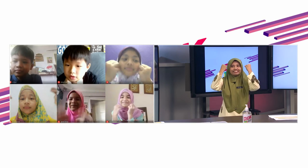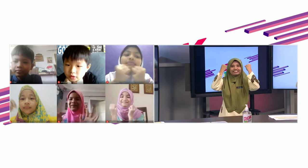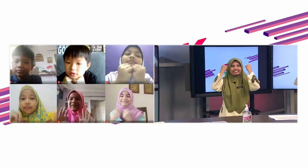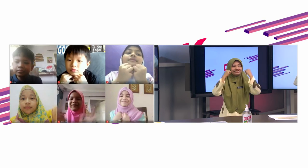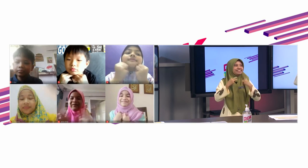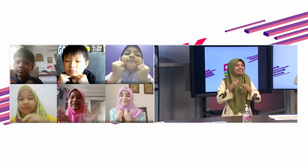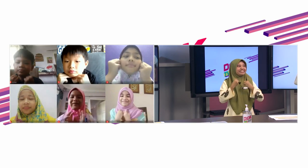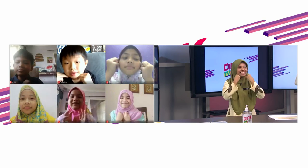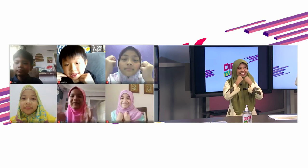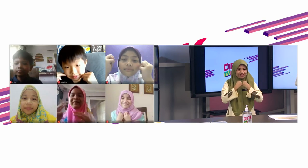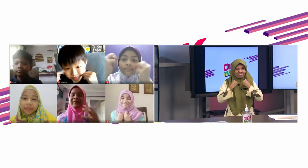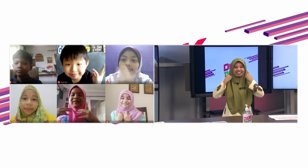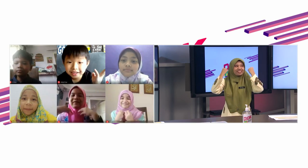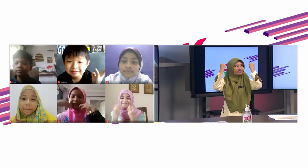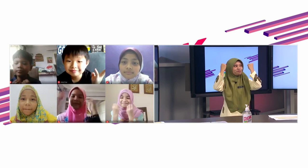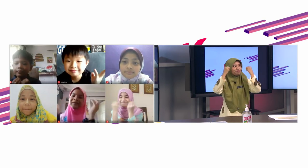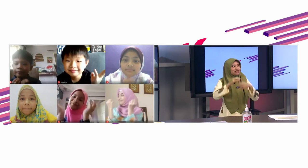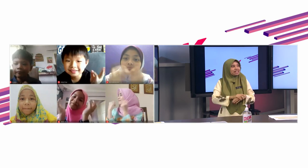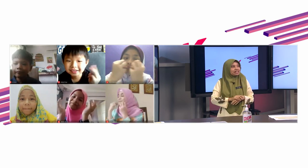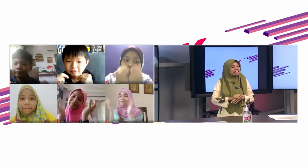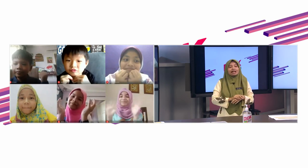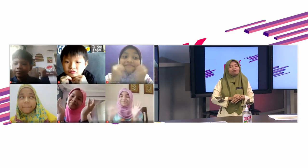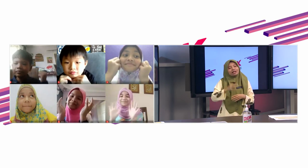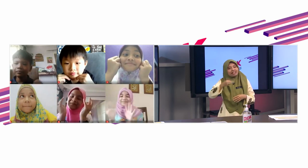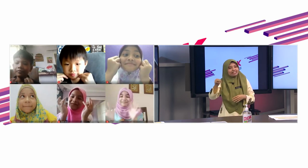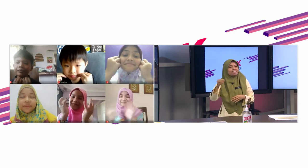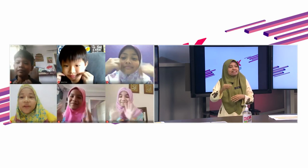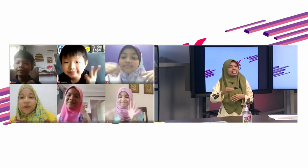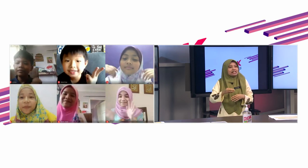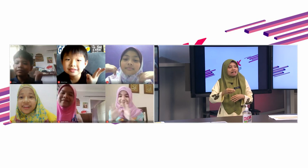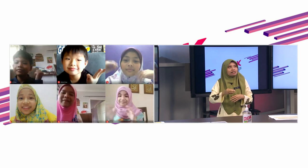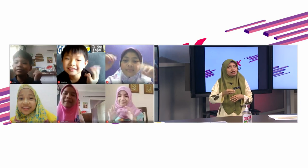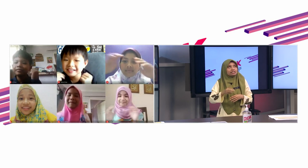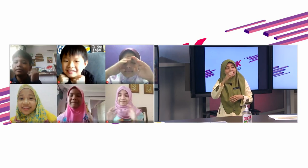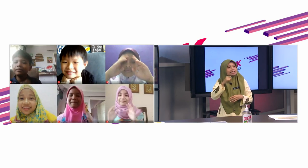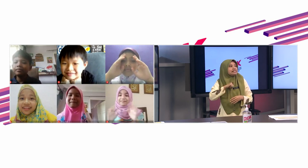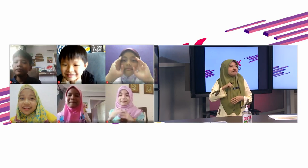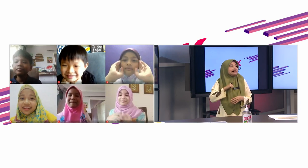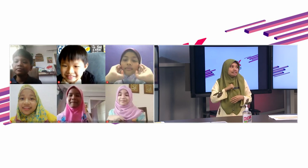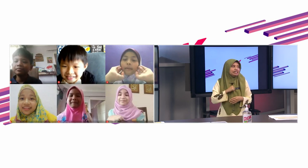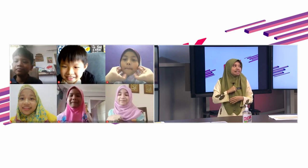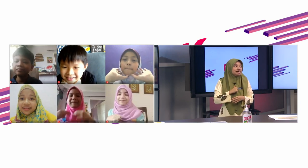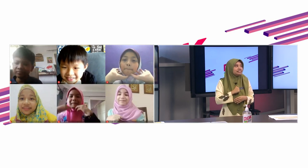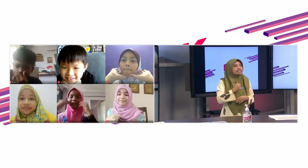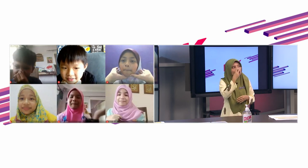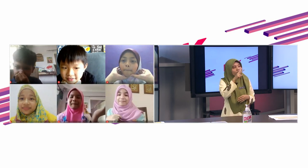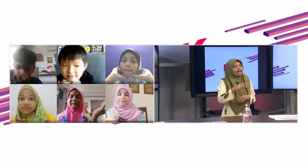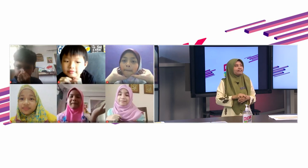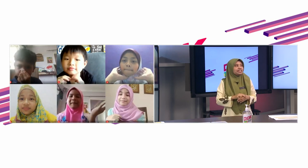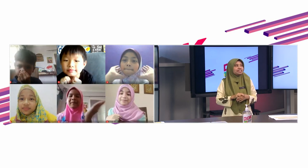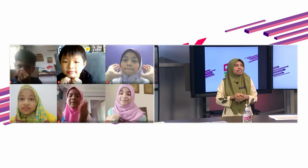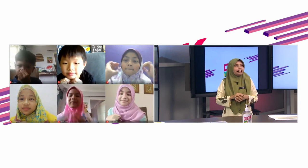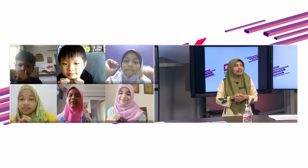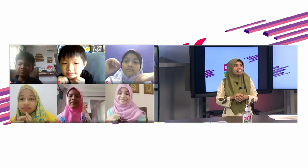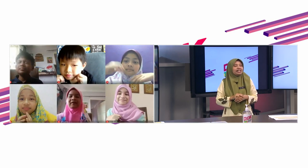atas. Mariam. Itu Mariam. Memang cikgu mereka sendirilah. Tak, mereka yang cari sendirilah. Dia tengok